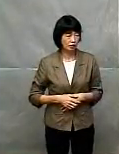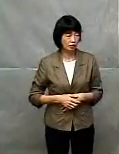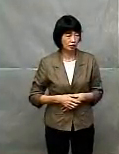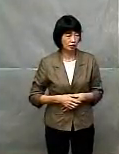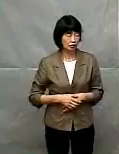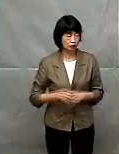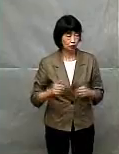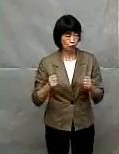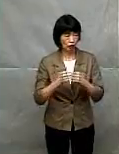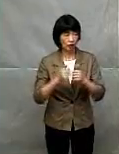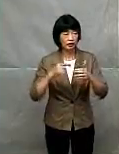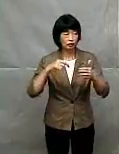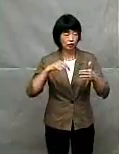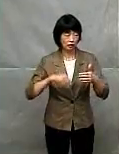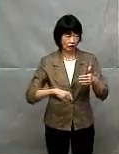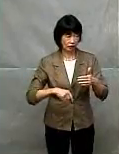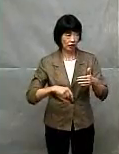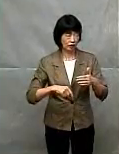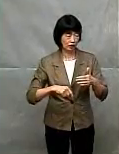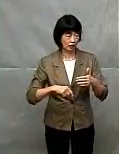その中でやはり、